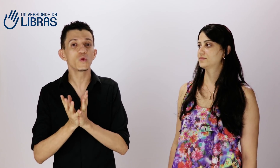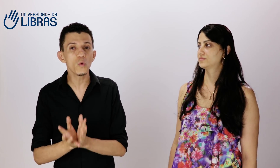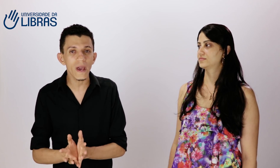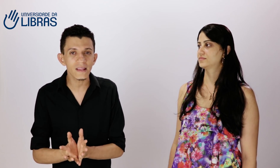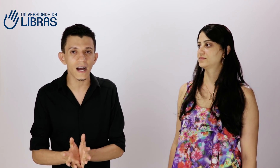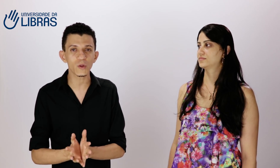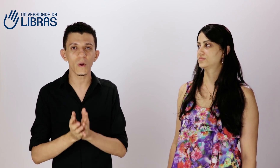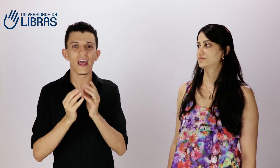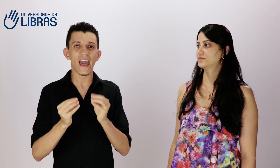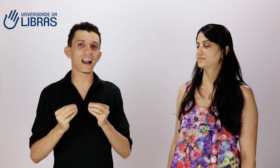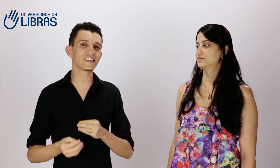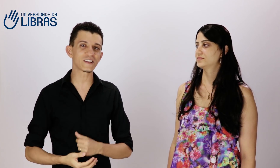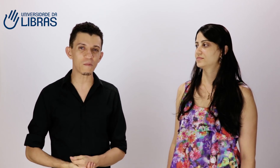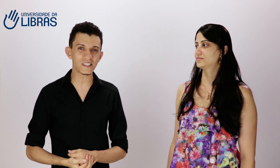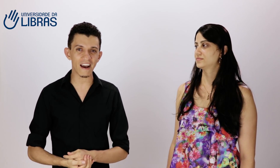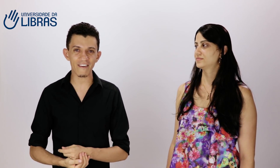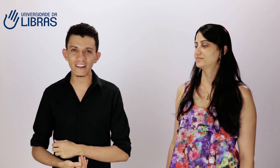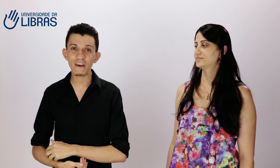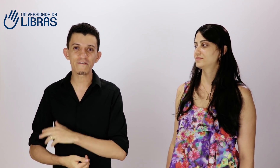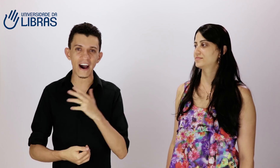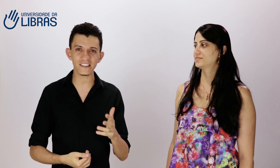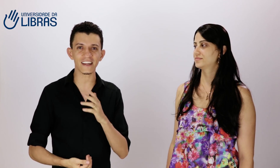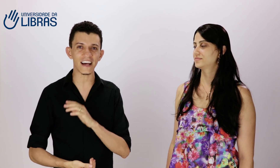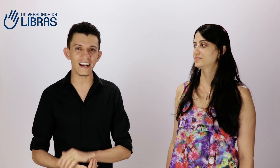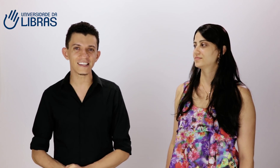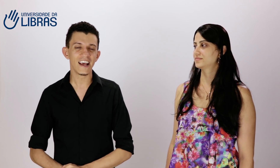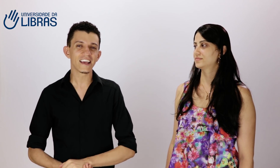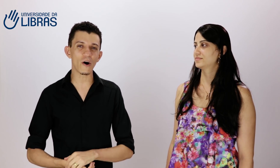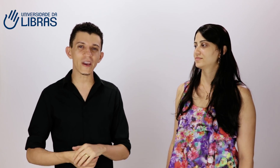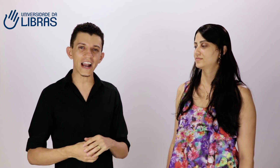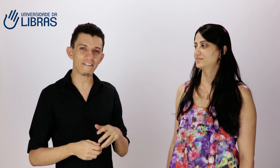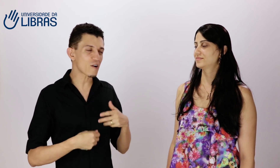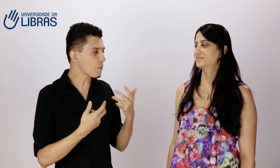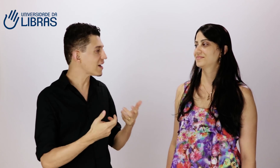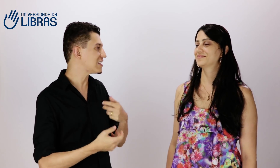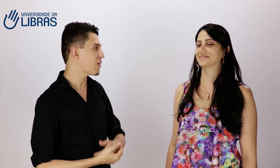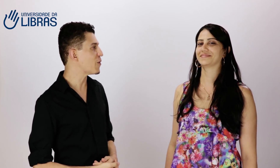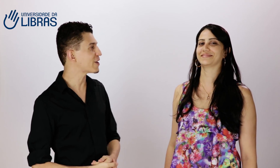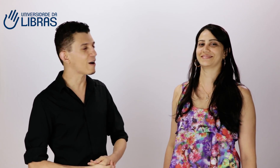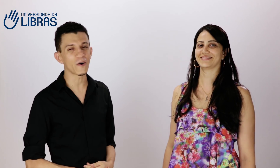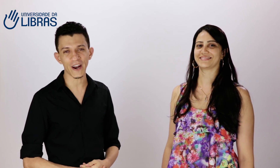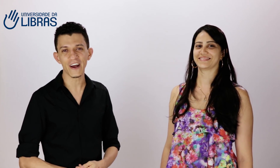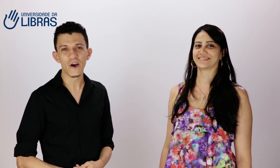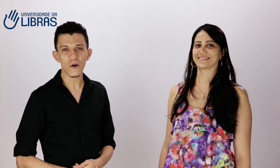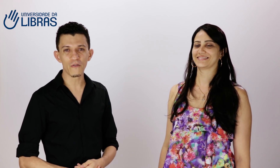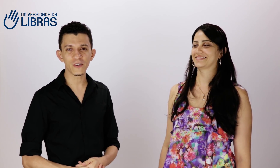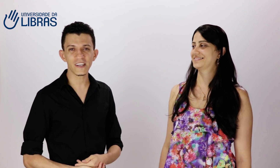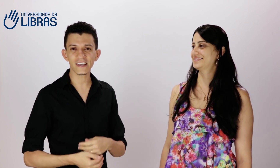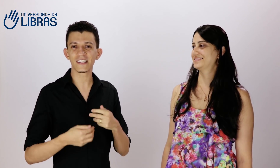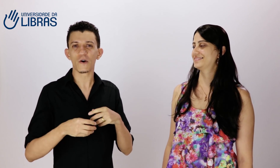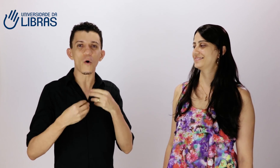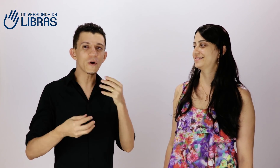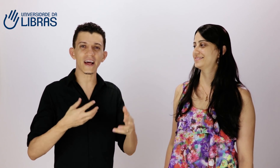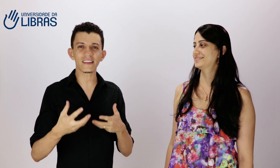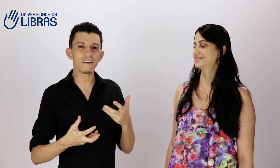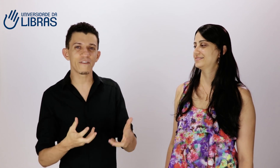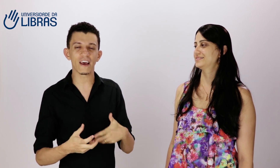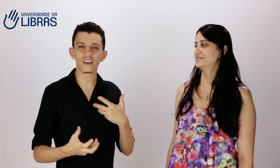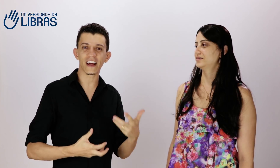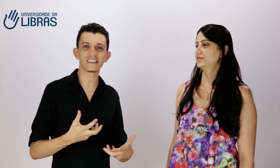No entanto, ela já tem observado aí vários detalhes, que é o que ela vai compartilhar um pouquinho agora com vocês, como que ela tem feito, o que ela já